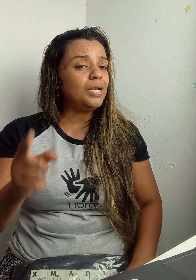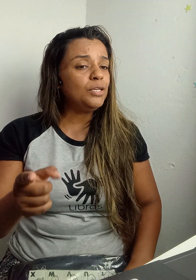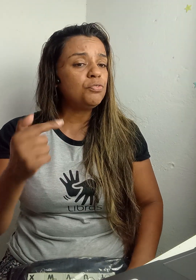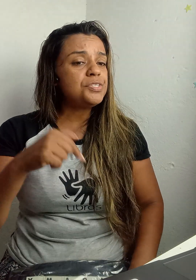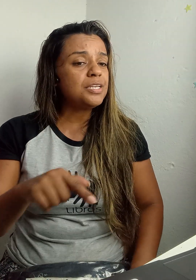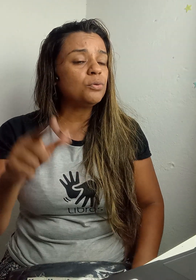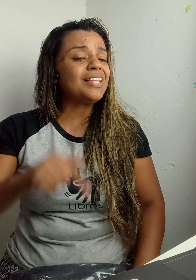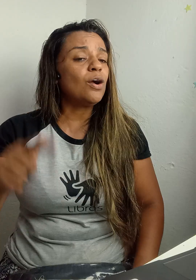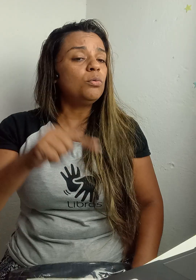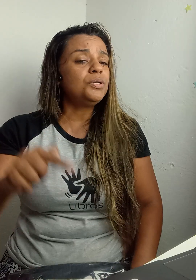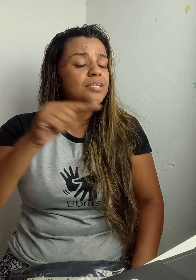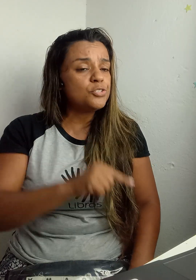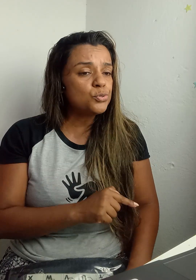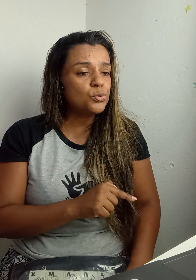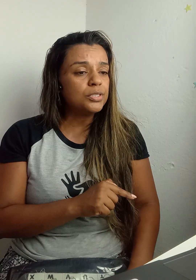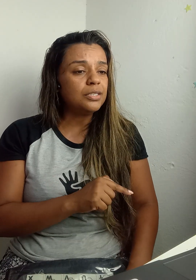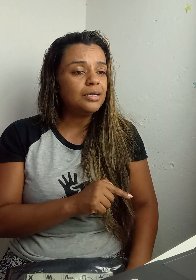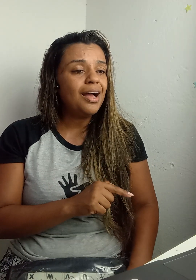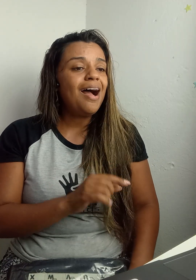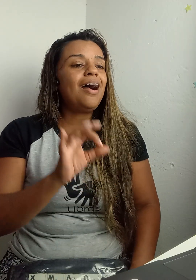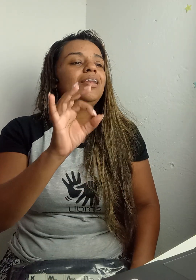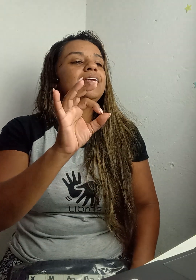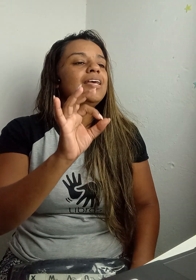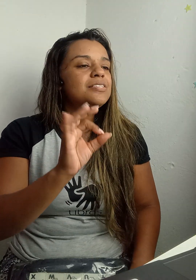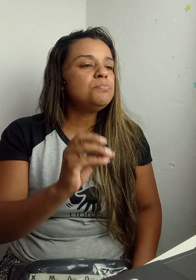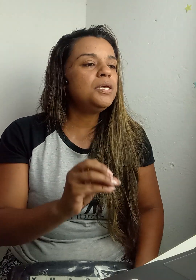língua oficial da comunidade surda? A Lei